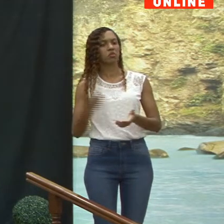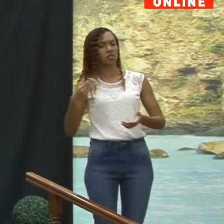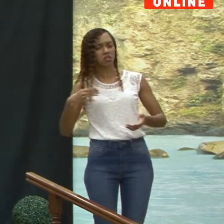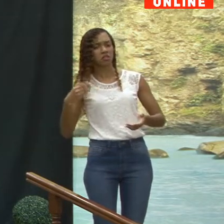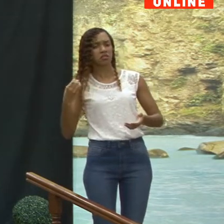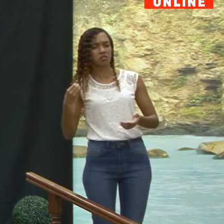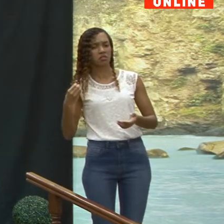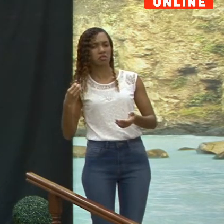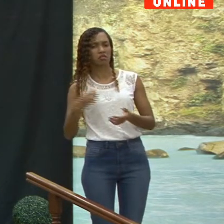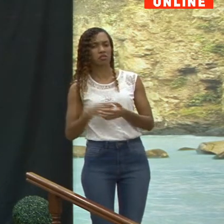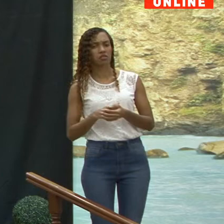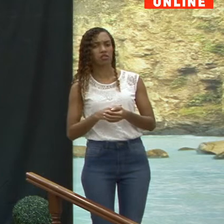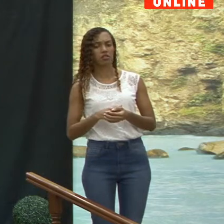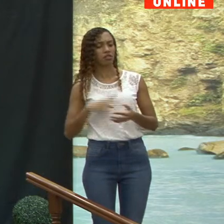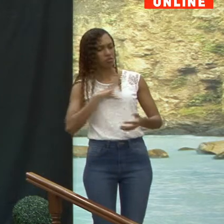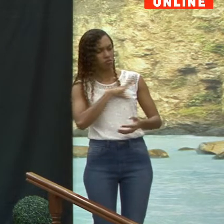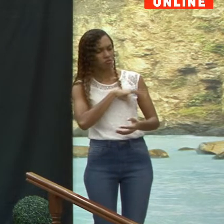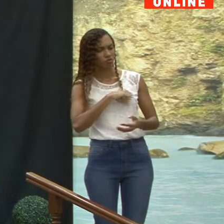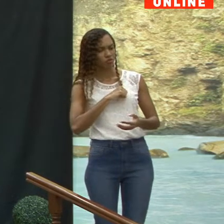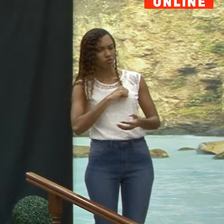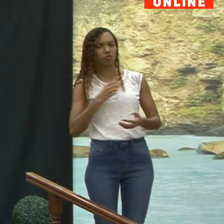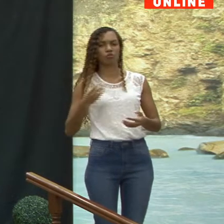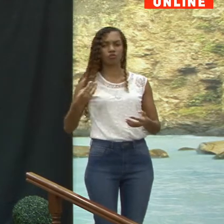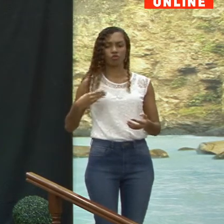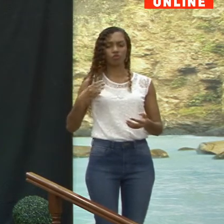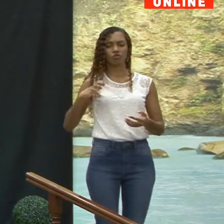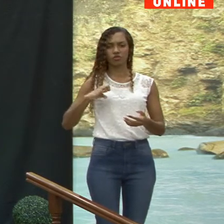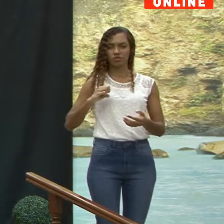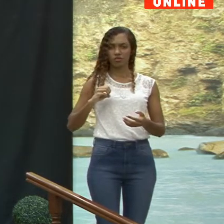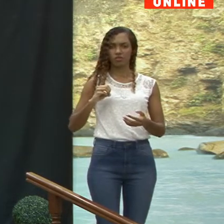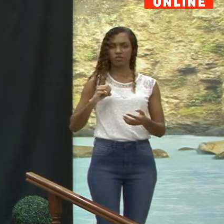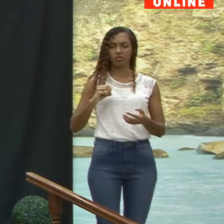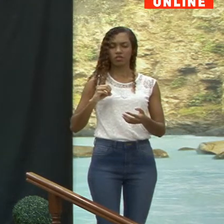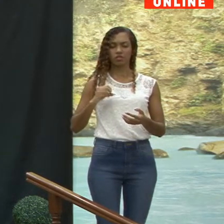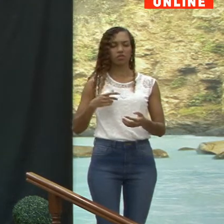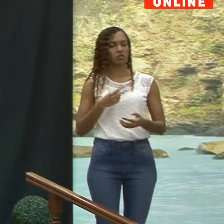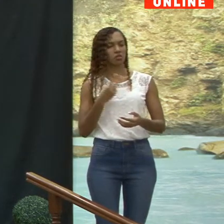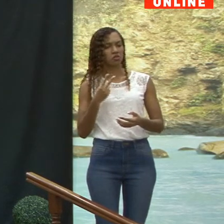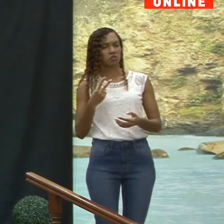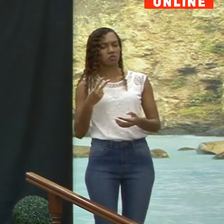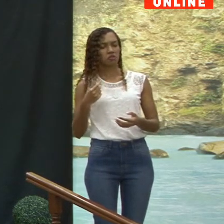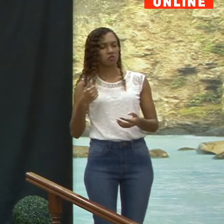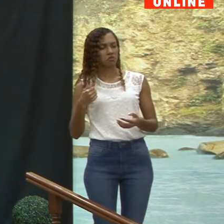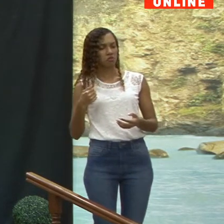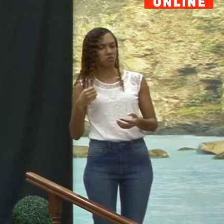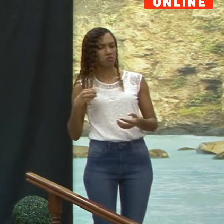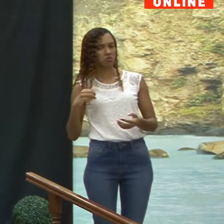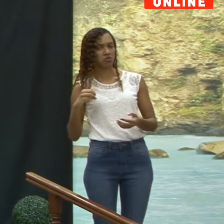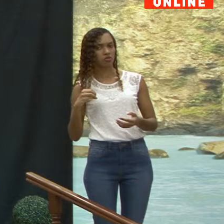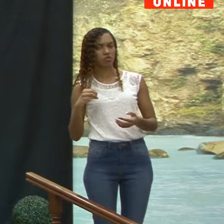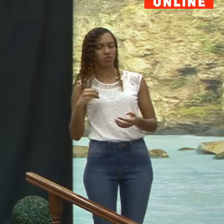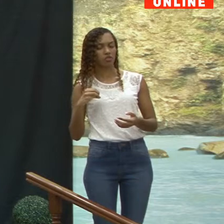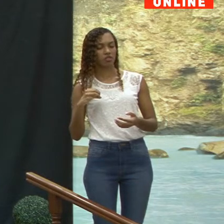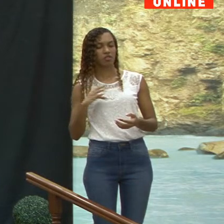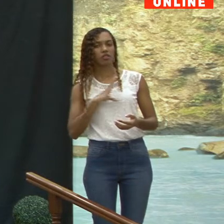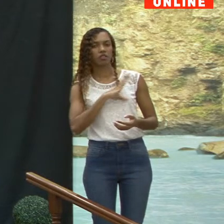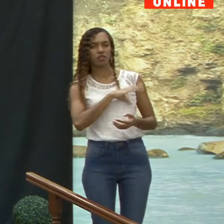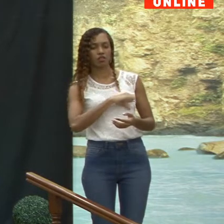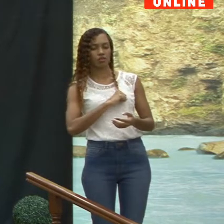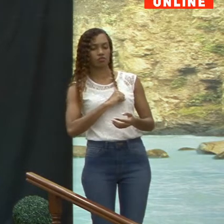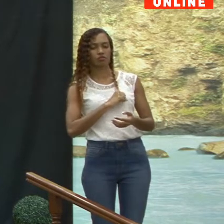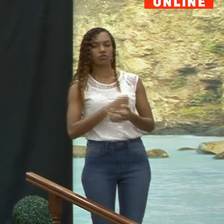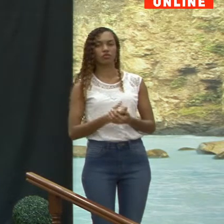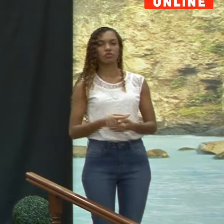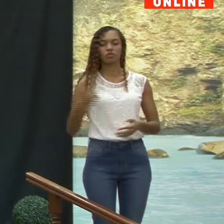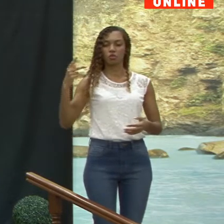eu vou poupar. Senhor, se tiver só 20, por amor de 20, eu vou poupar. Agora Abraão